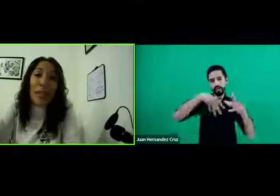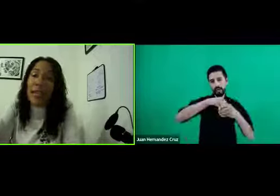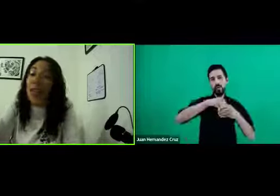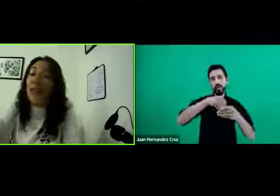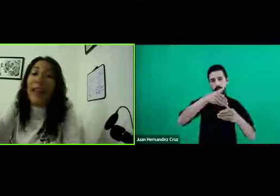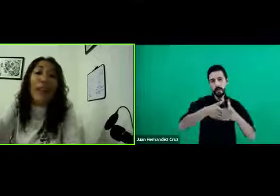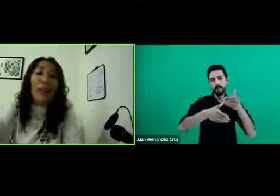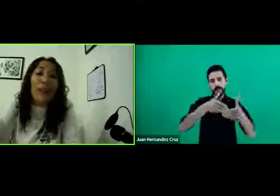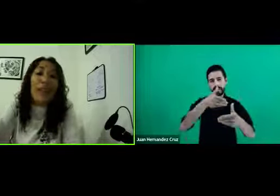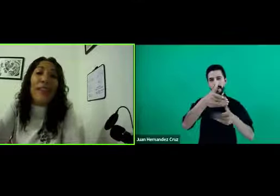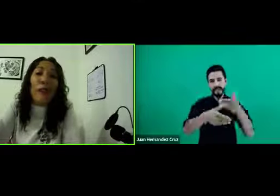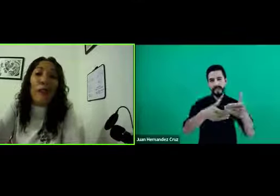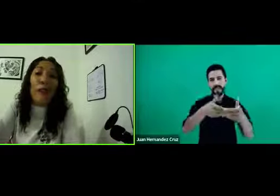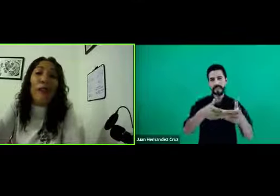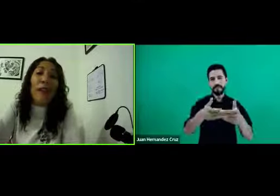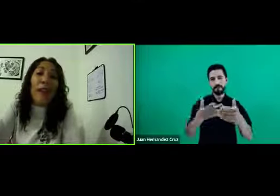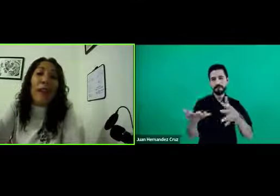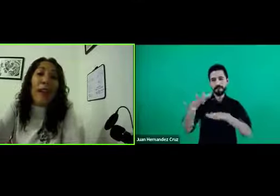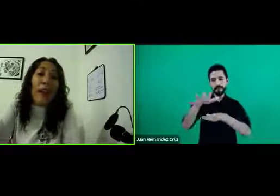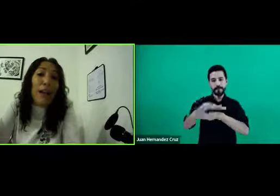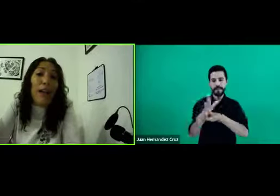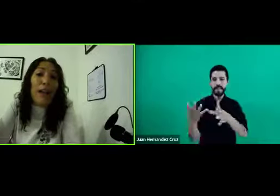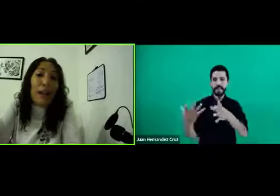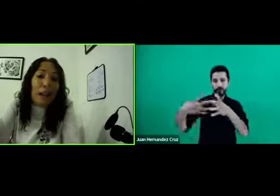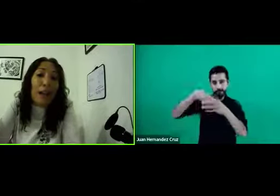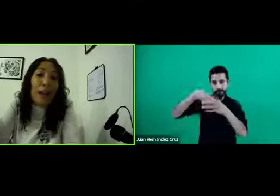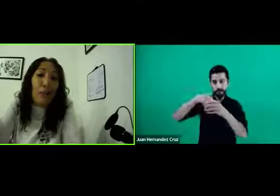proceso de invitar a todas y a todos